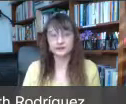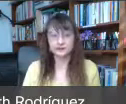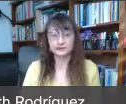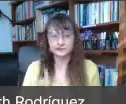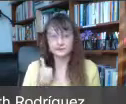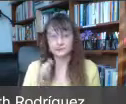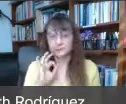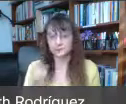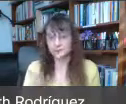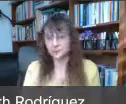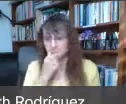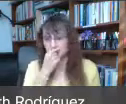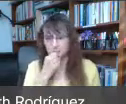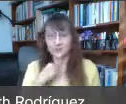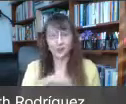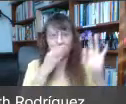Listo.